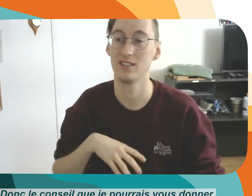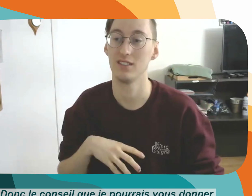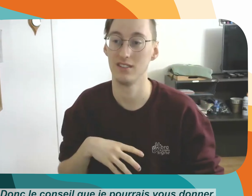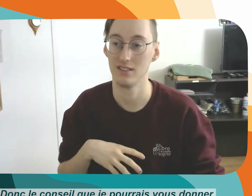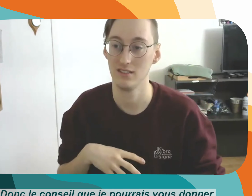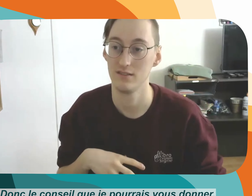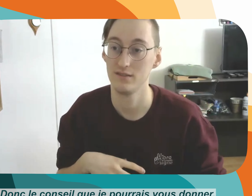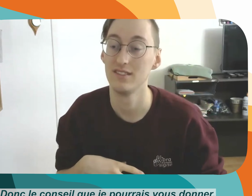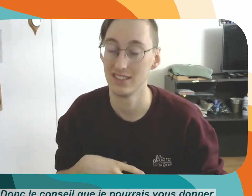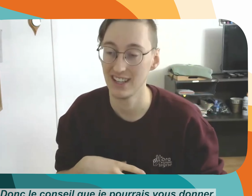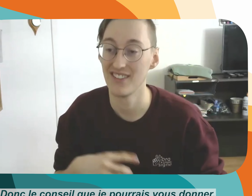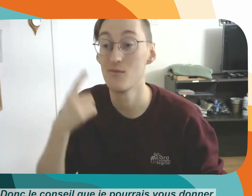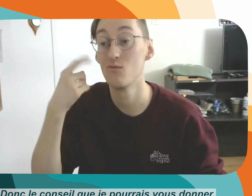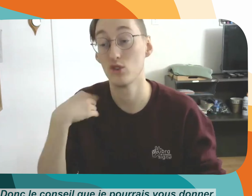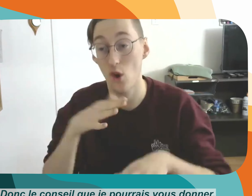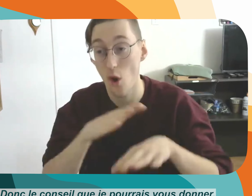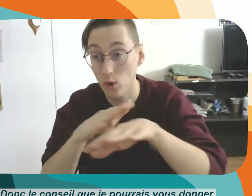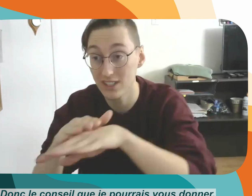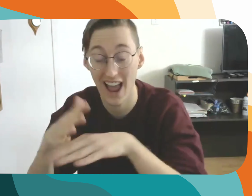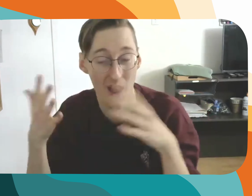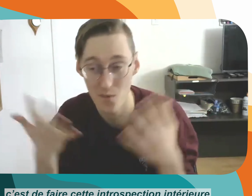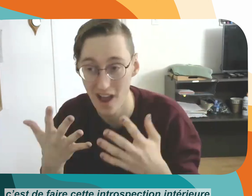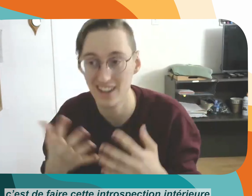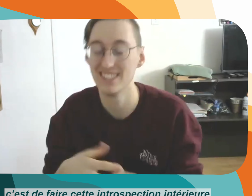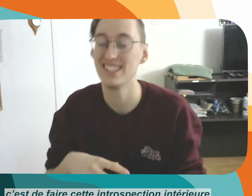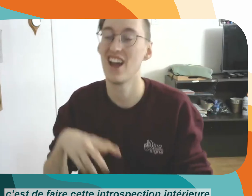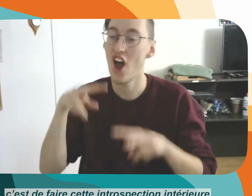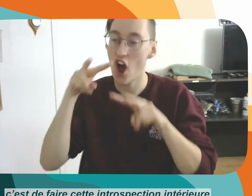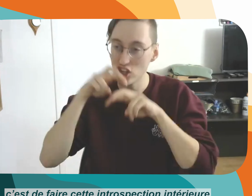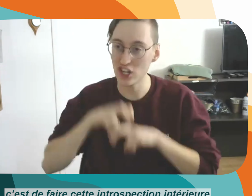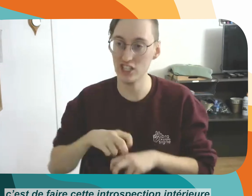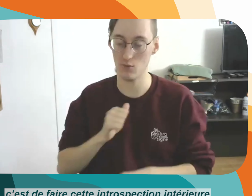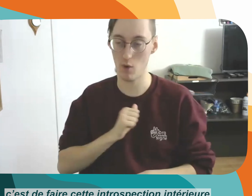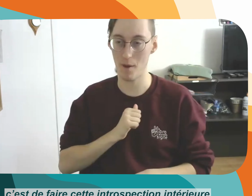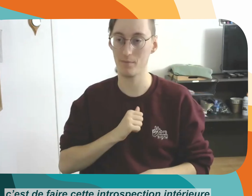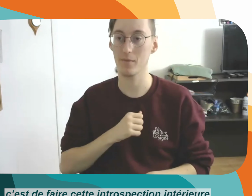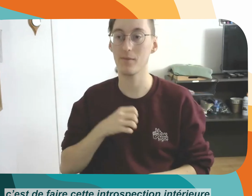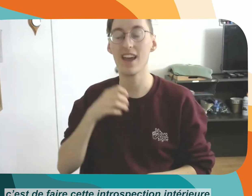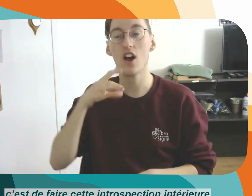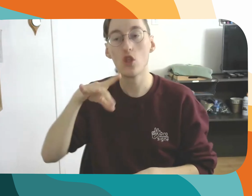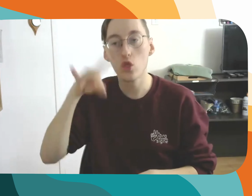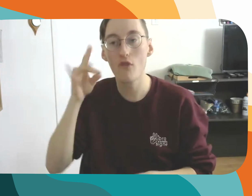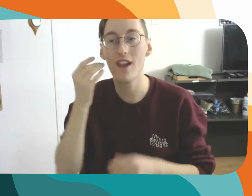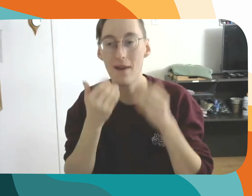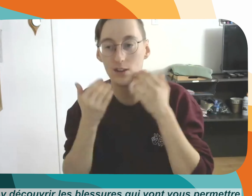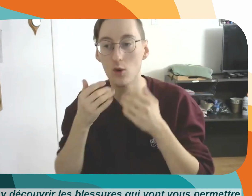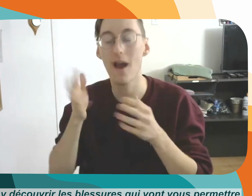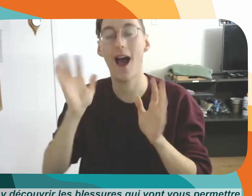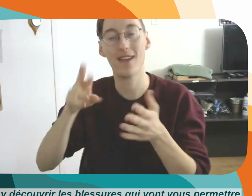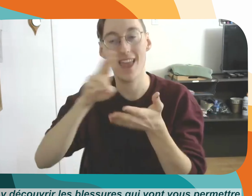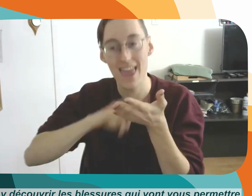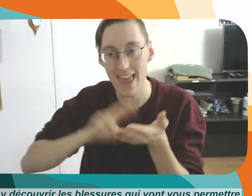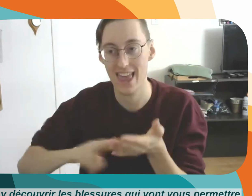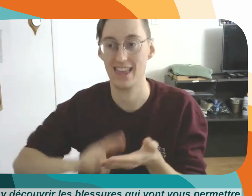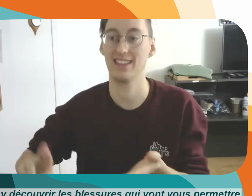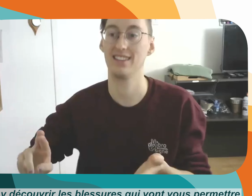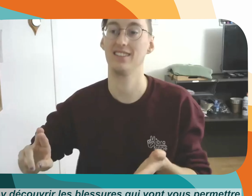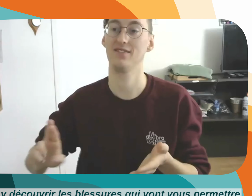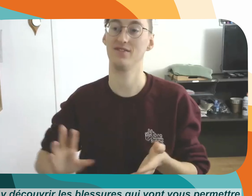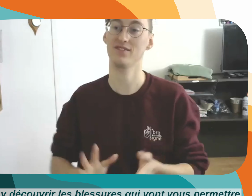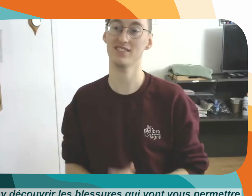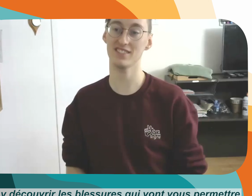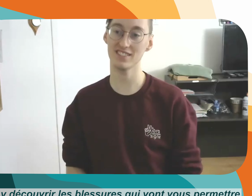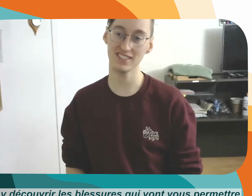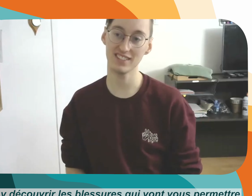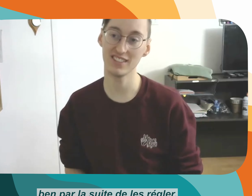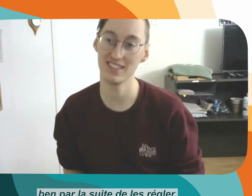Donc, le conseil que je pourrais vous donner, c'est de faire cette introspection intérieure pour y découvrir les blessures qui